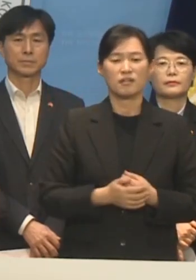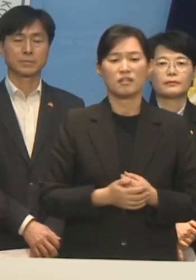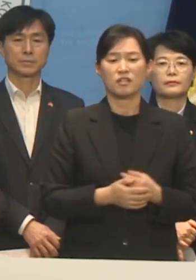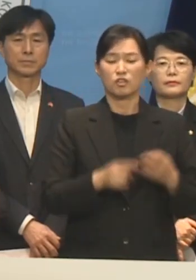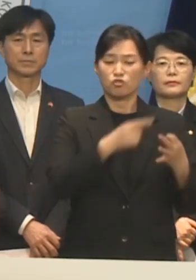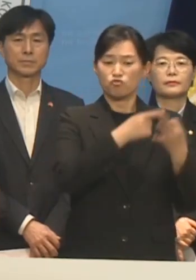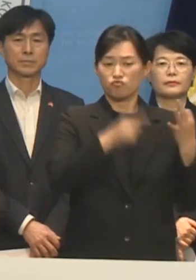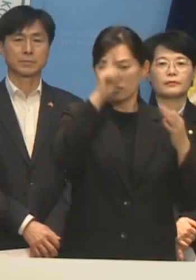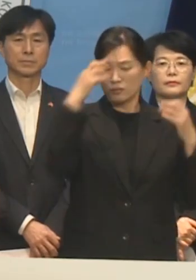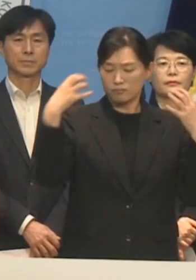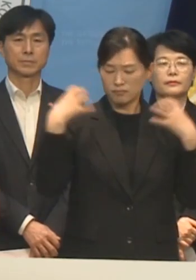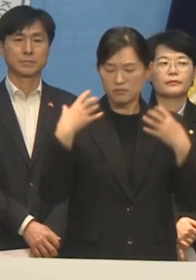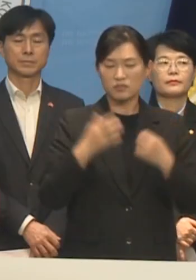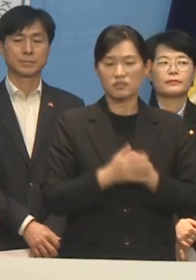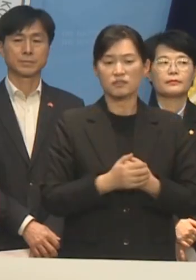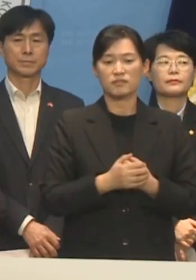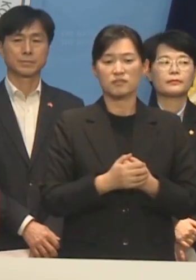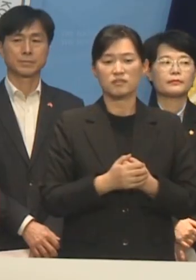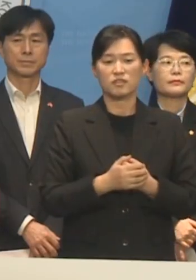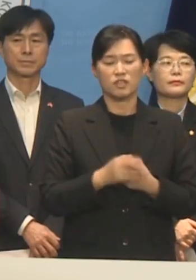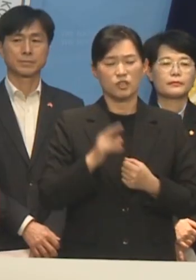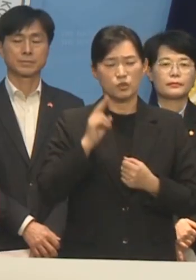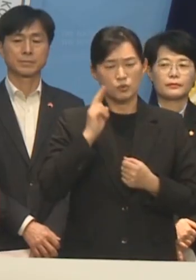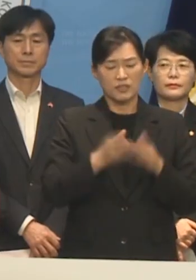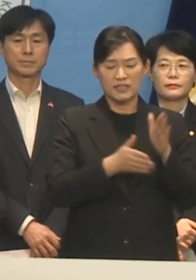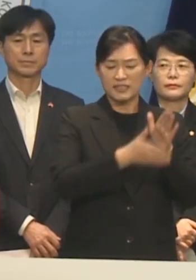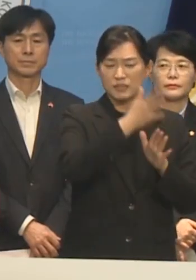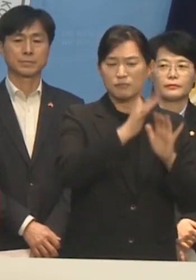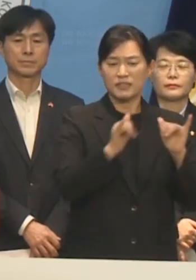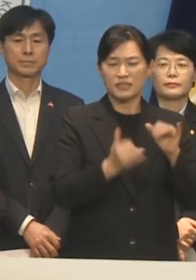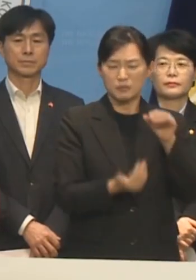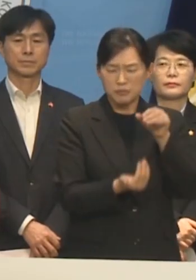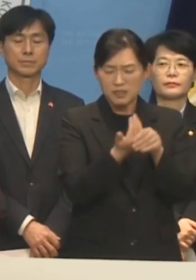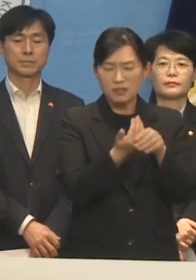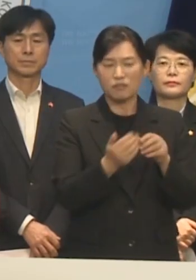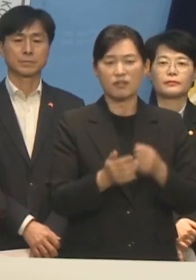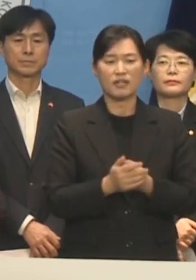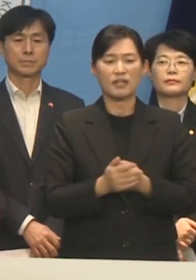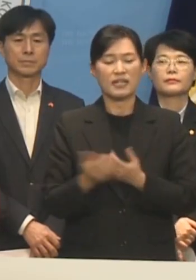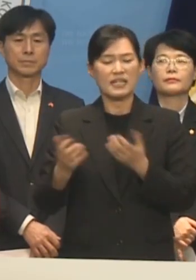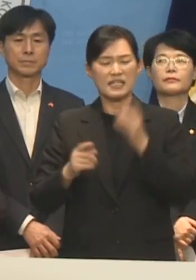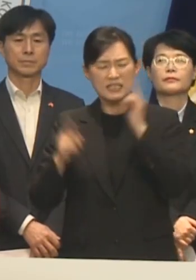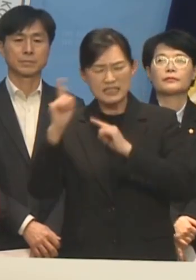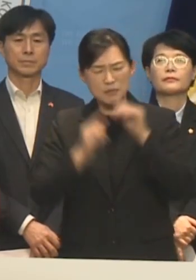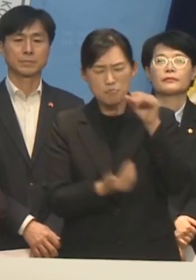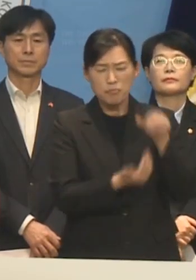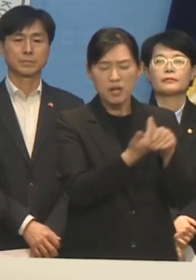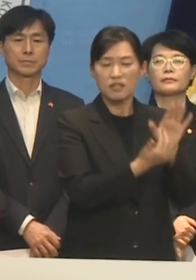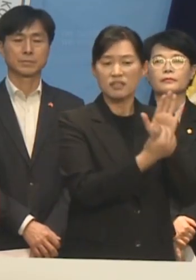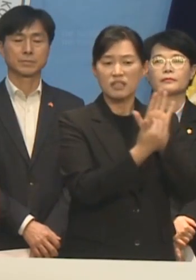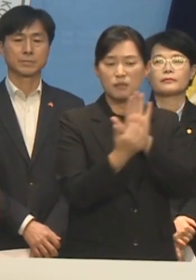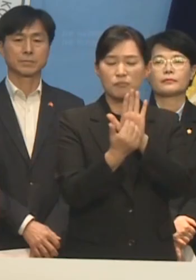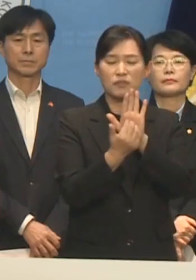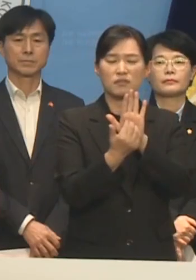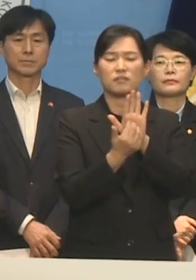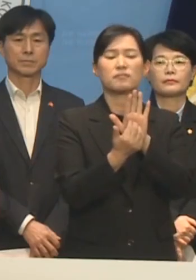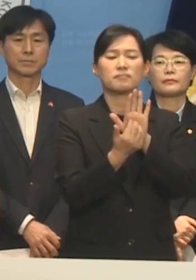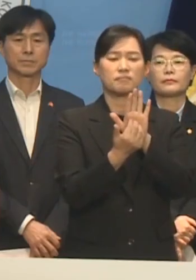윤석열 정권은 중대 시민재해와 산재 참사 예방하고